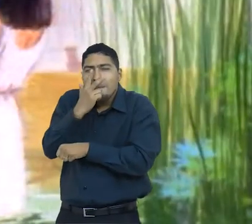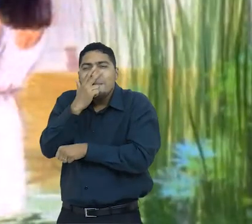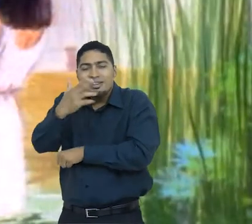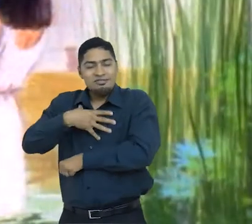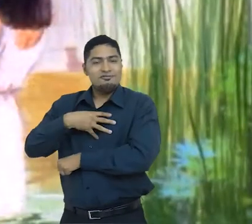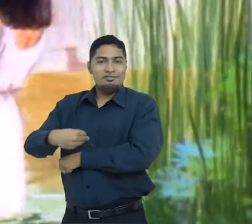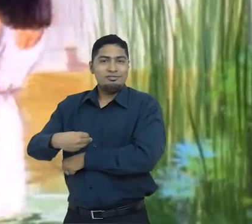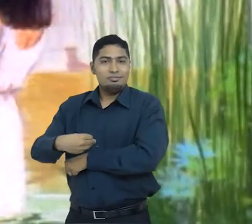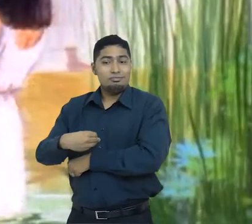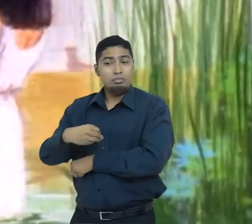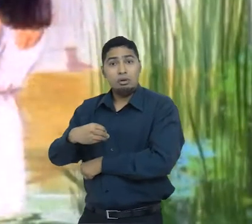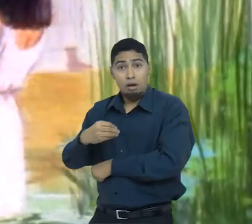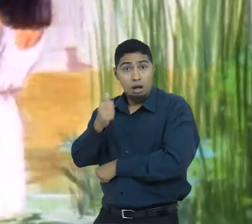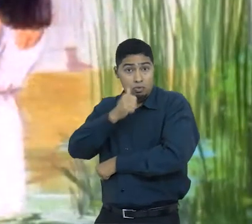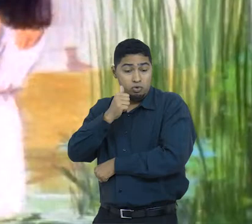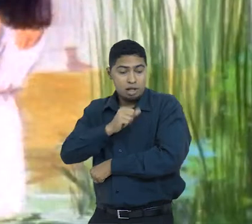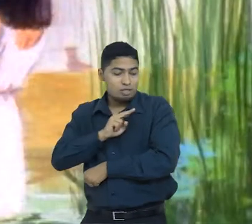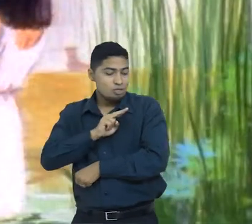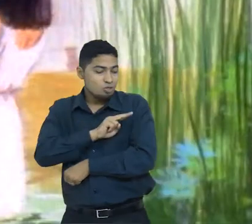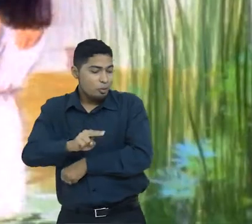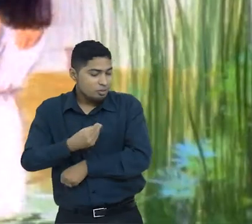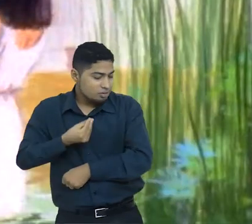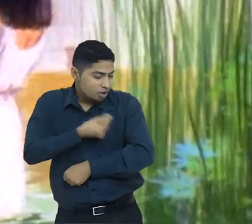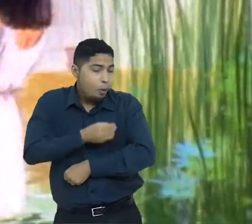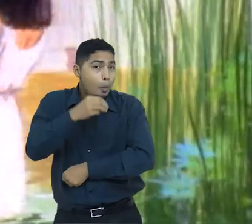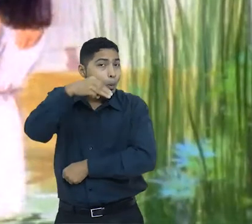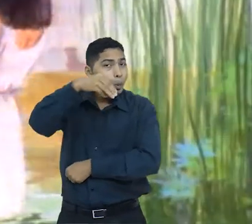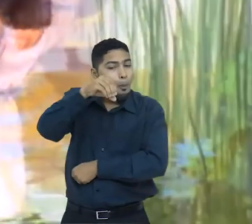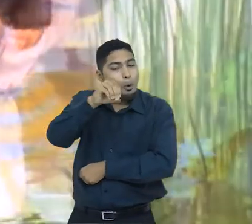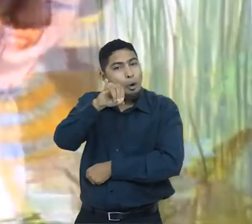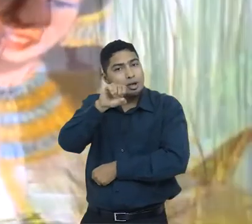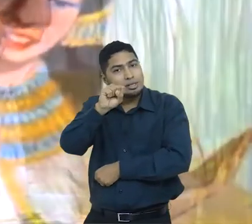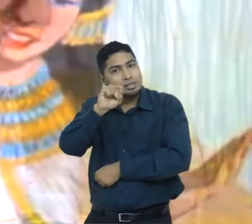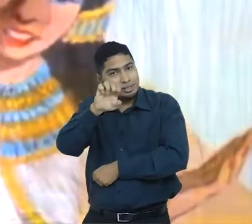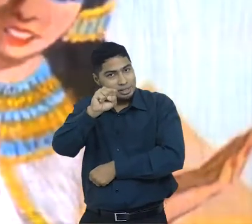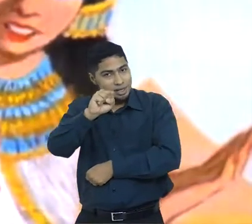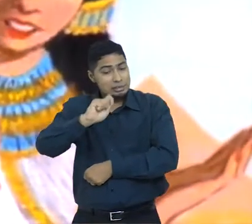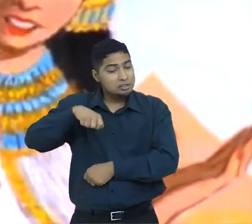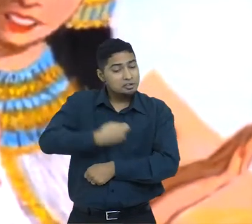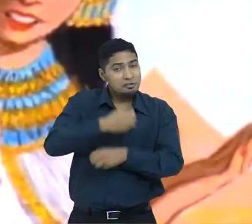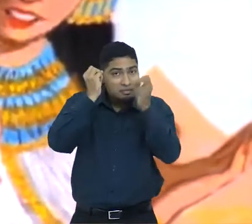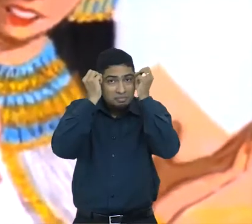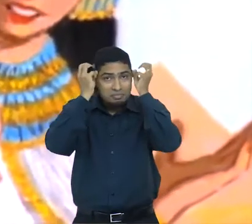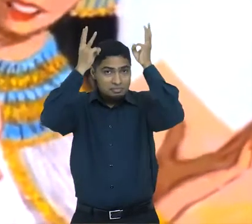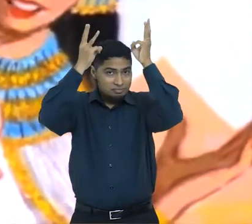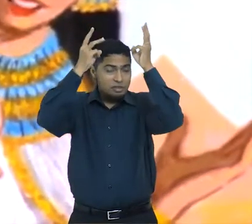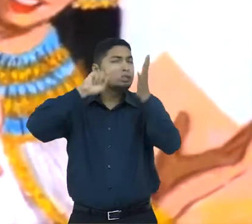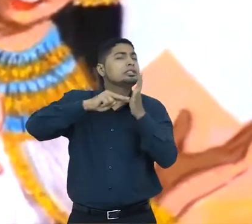fosse seu próprio filho. A princesa deu-lhe o nome de Moisés, que significa tirado